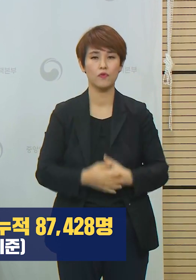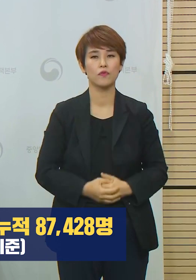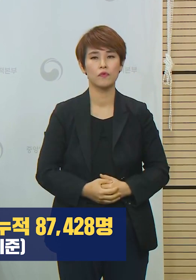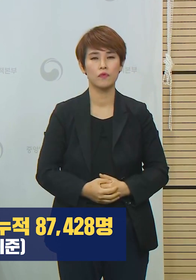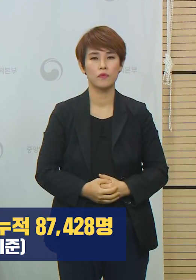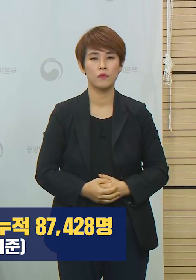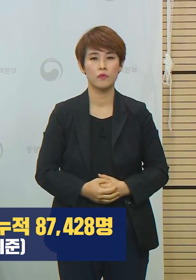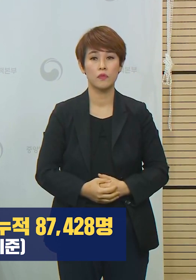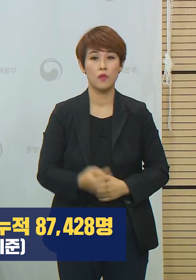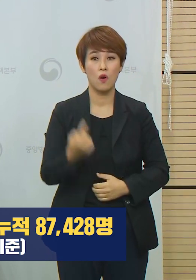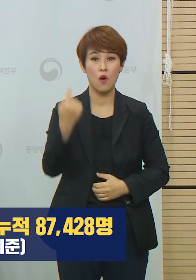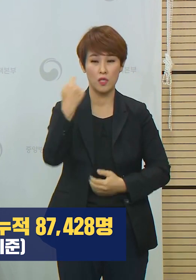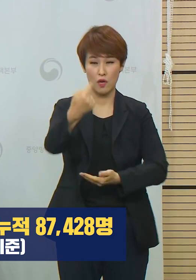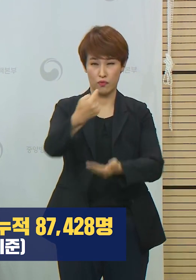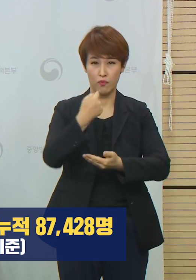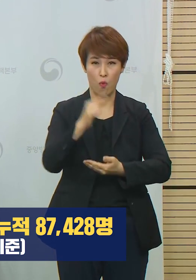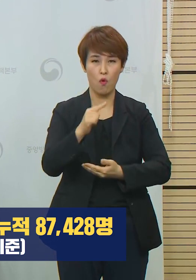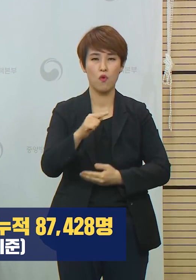어제는 신규로